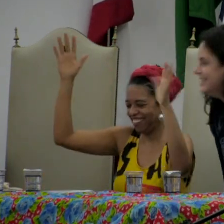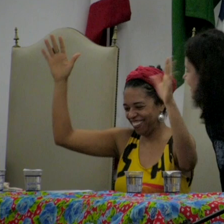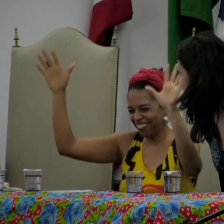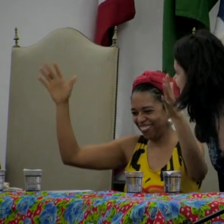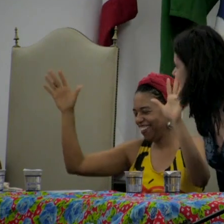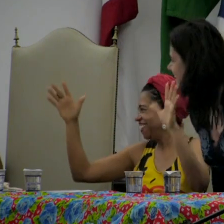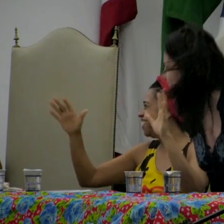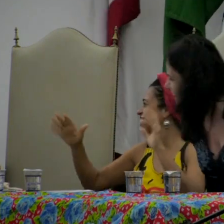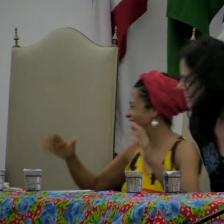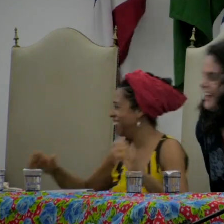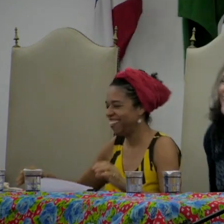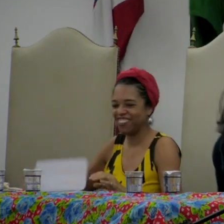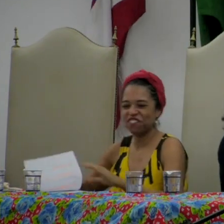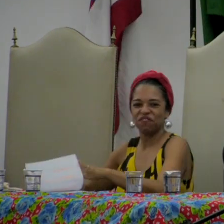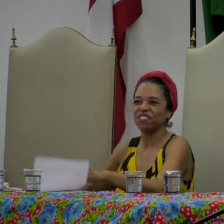manaenses.